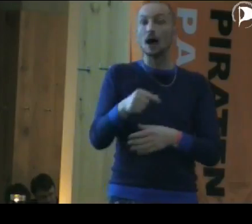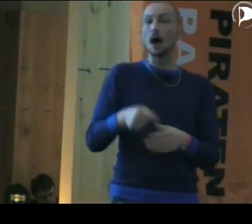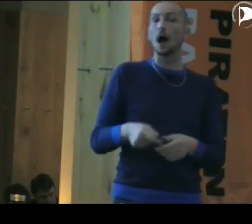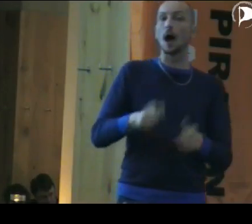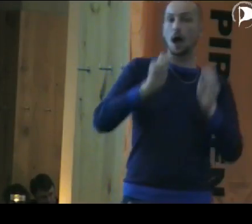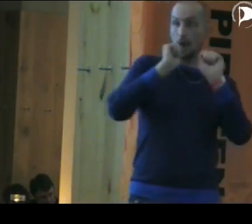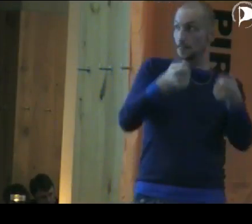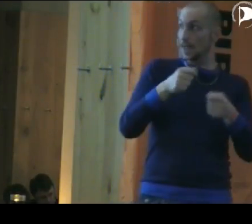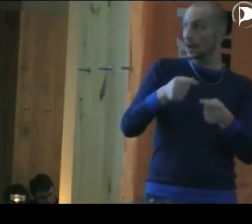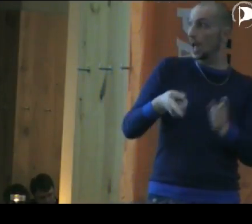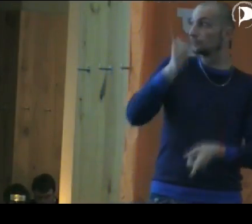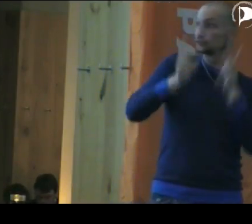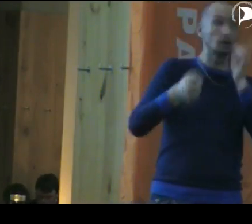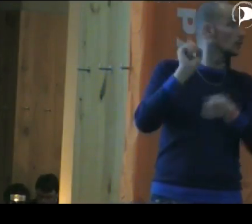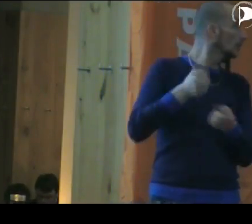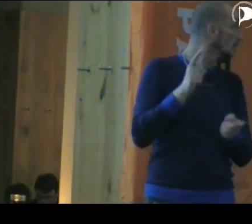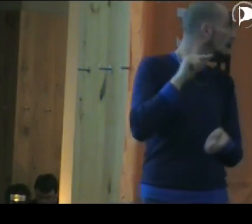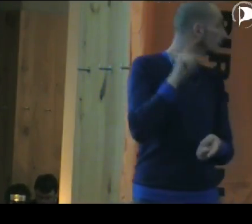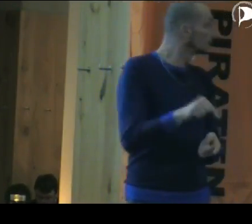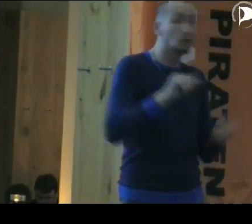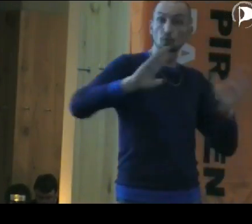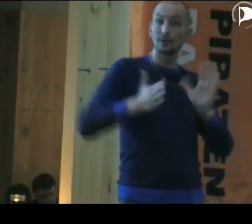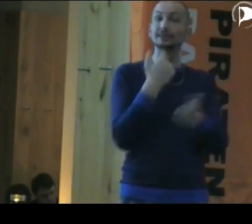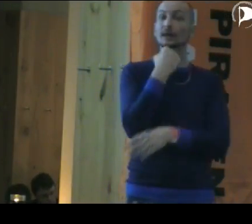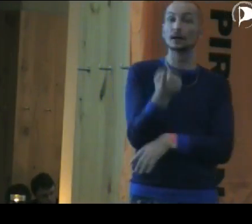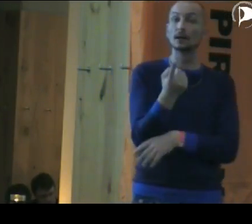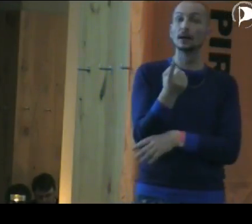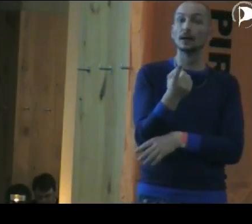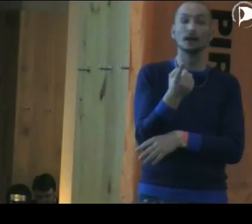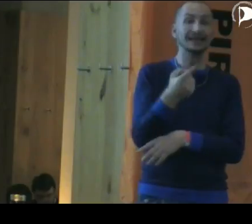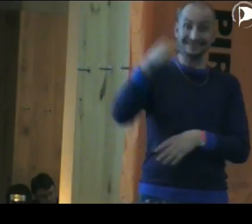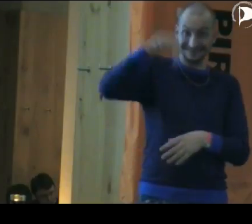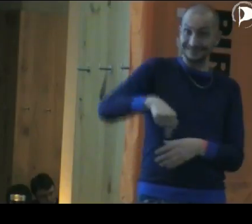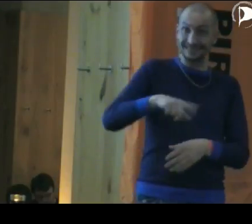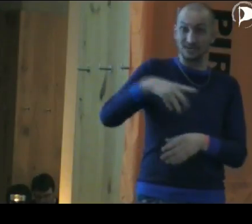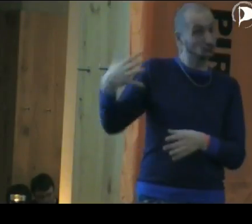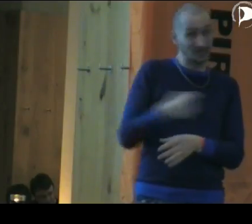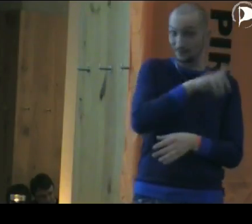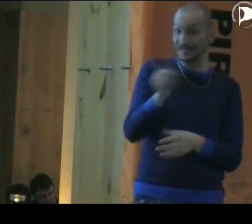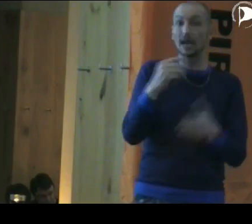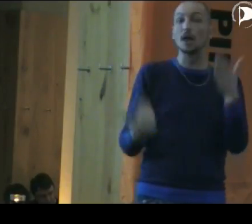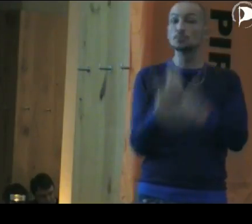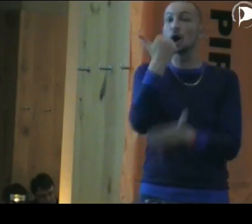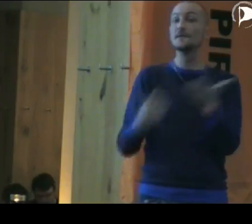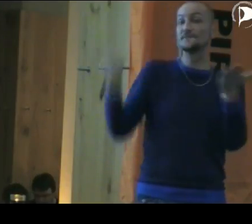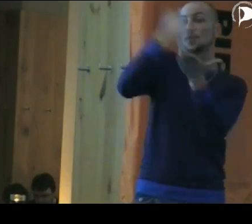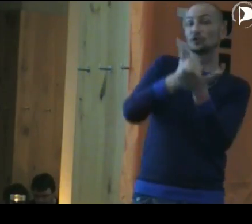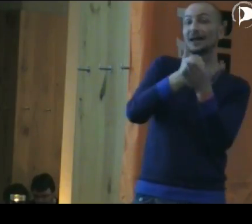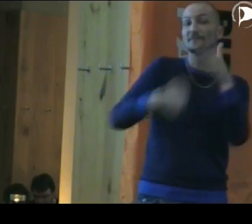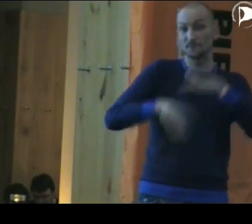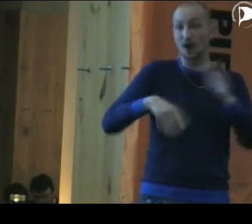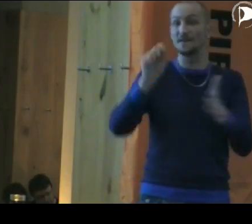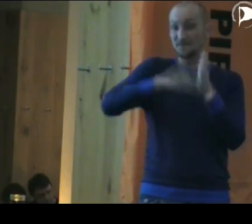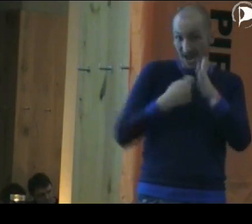ich dazu etwas sagen jedes jahr ist nicht scharf links den neuen vorstand vollständig zu wählen